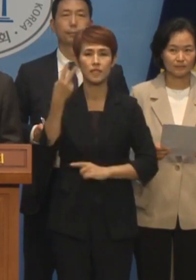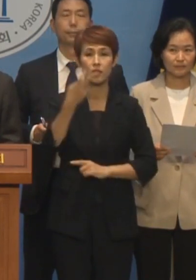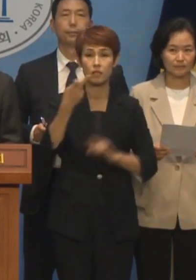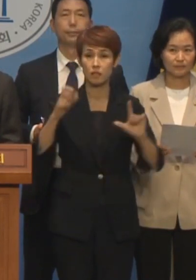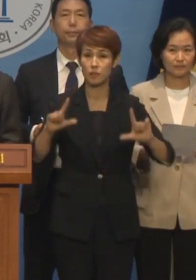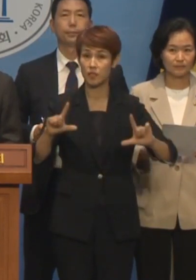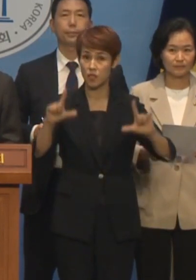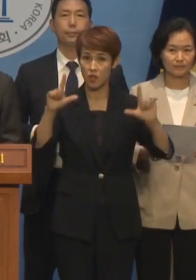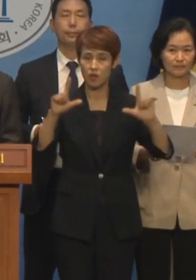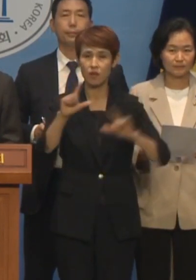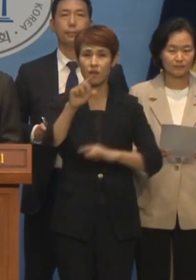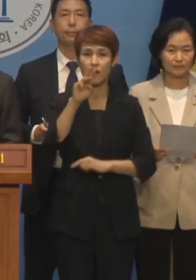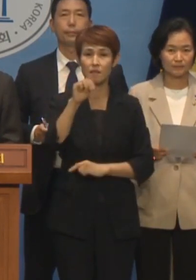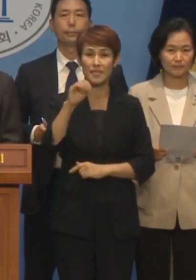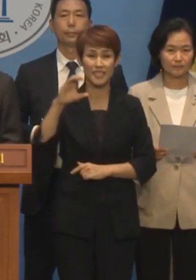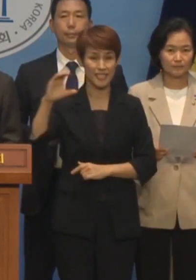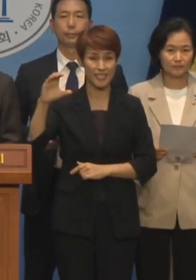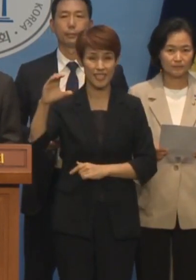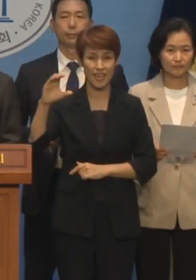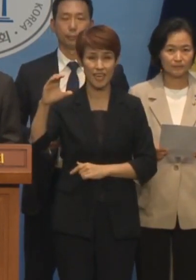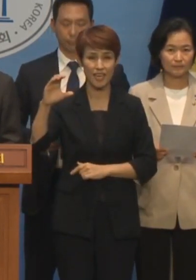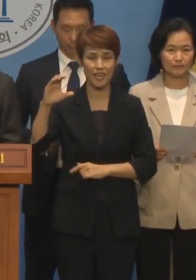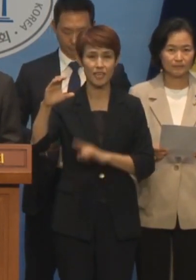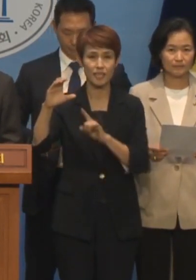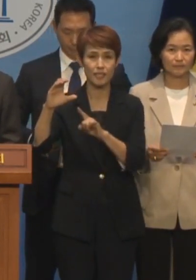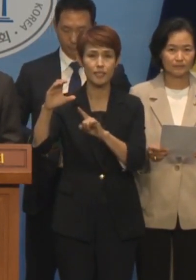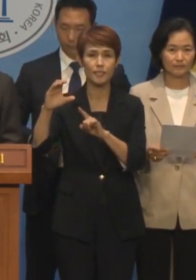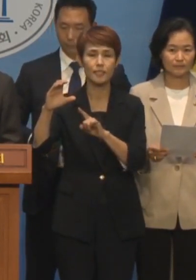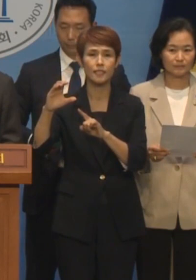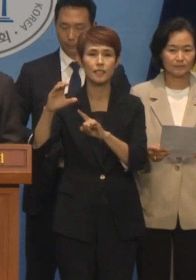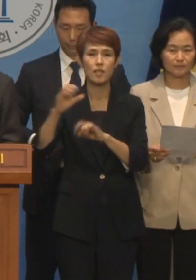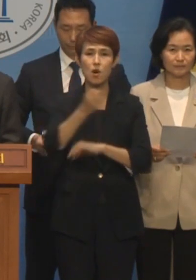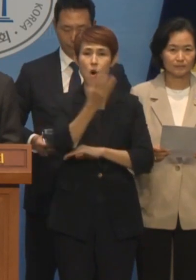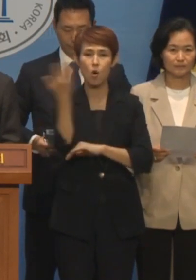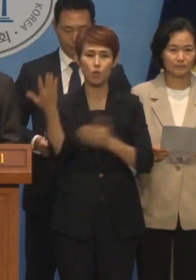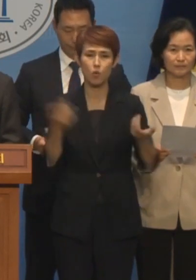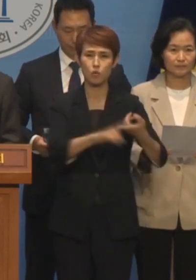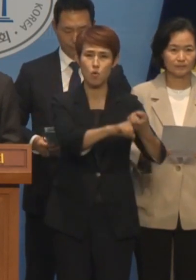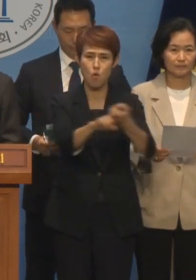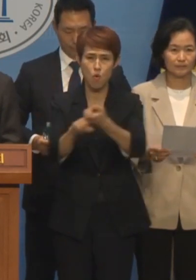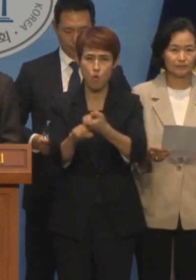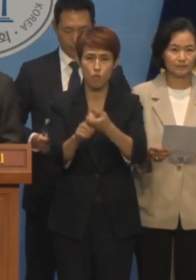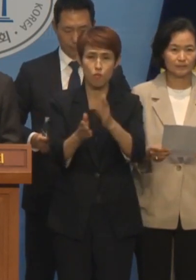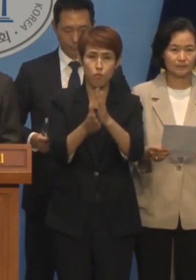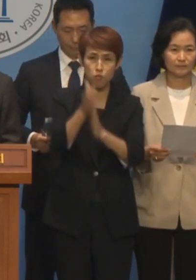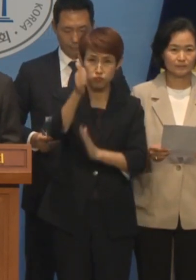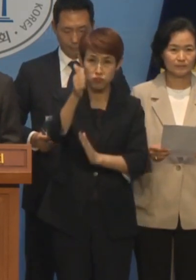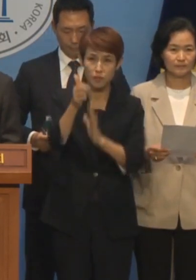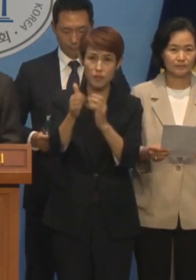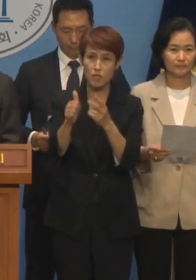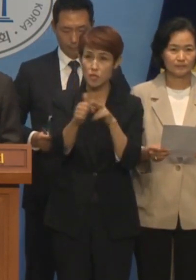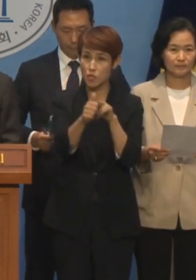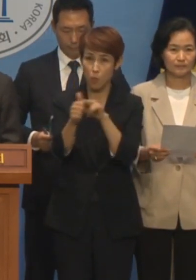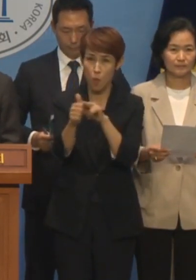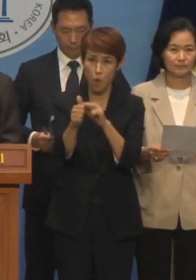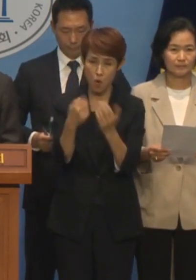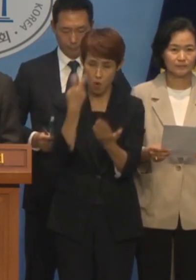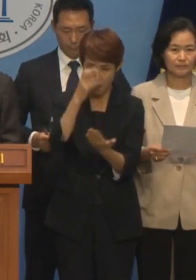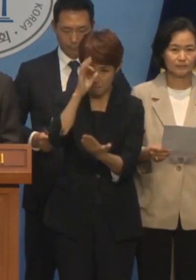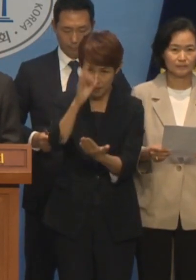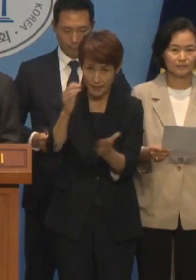2012년 MBC가 트로이컷을 설치해 언론노조 MBC 본부 간부들의 정보를 열람한